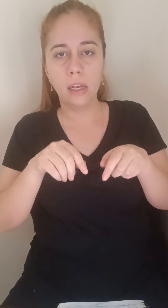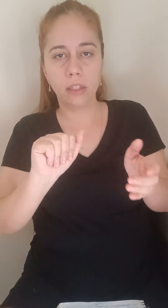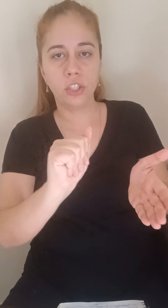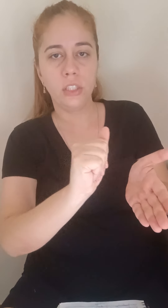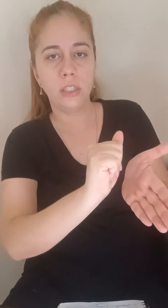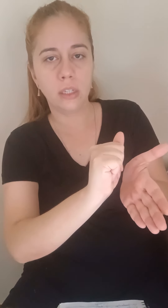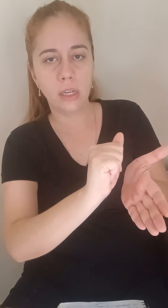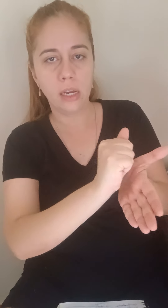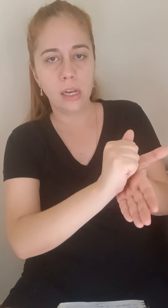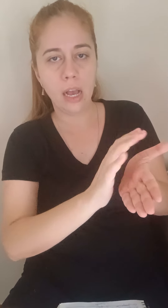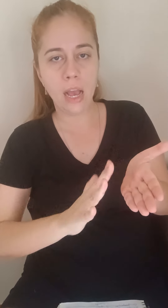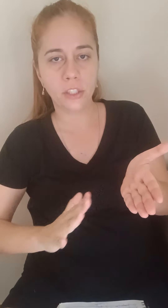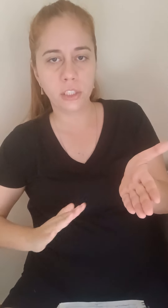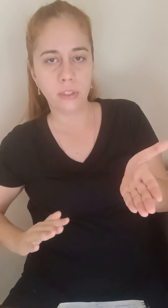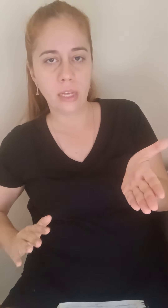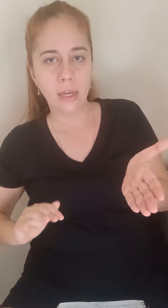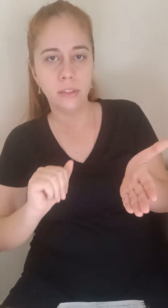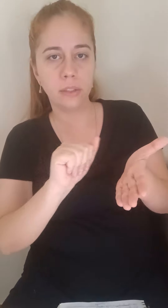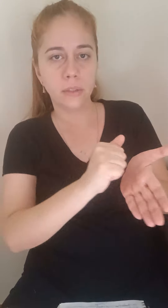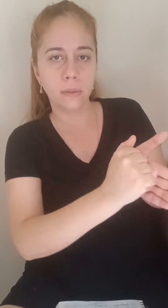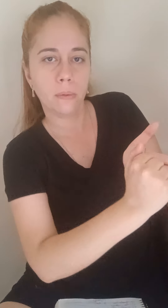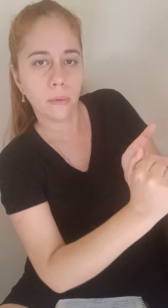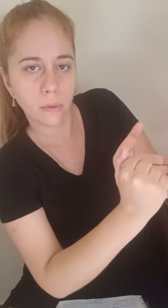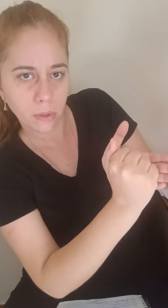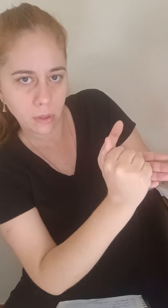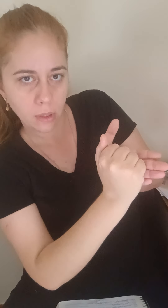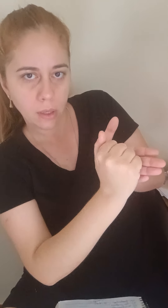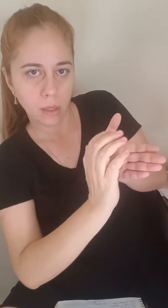Sala de atividades.